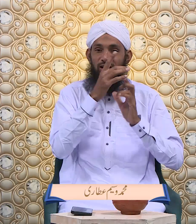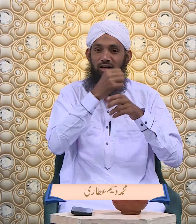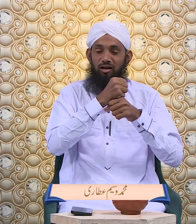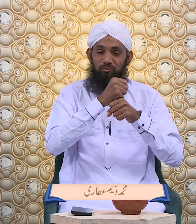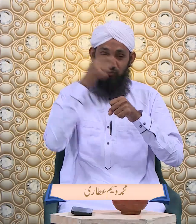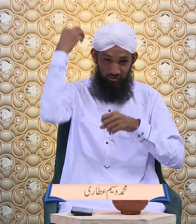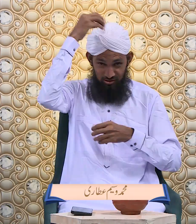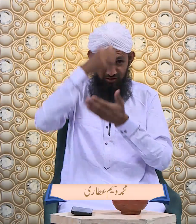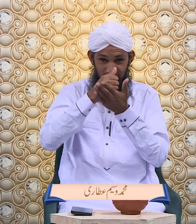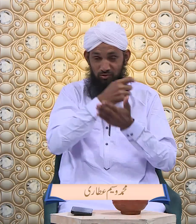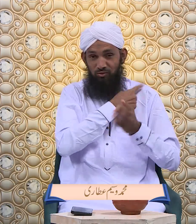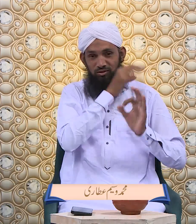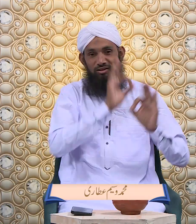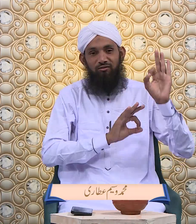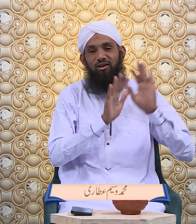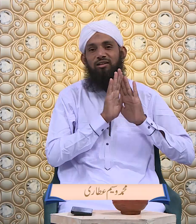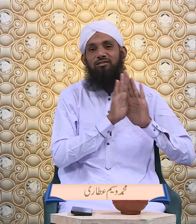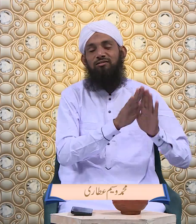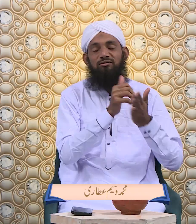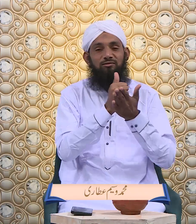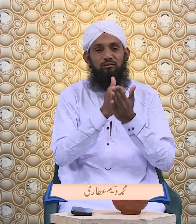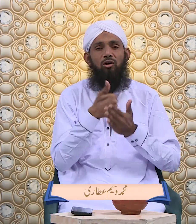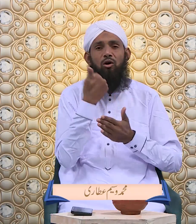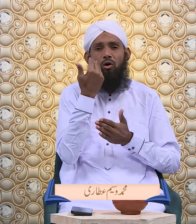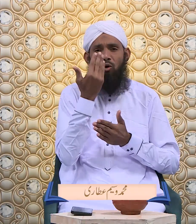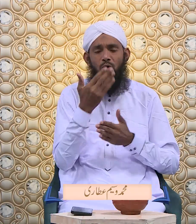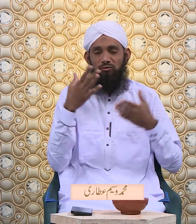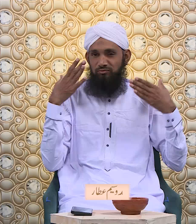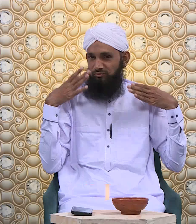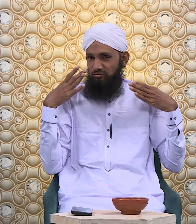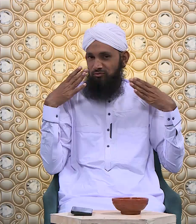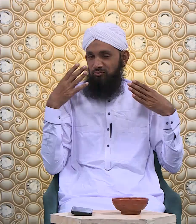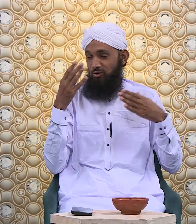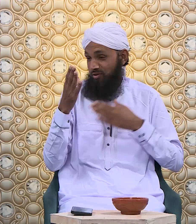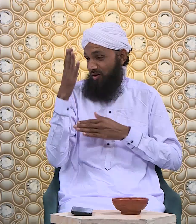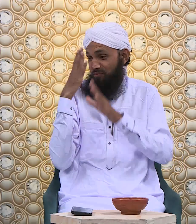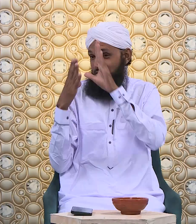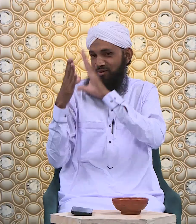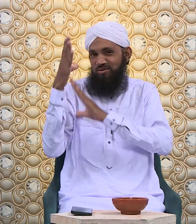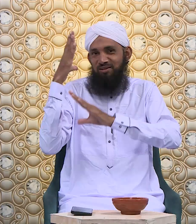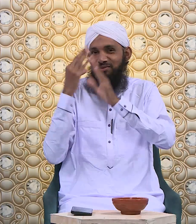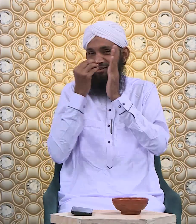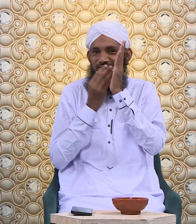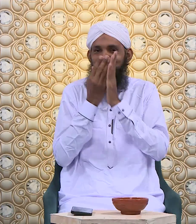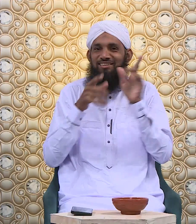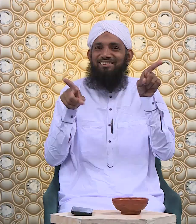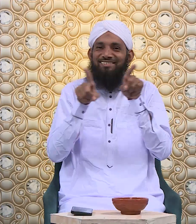صدقے ہمیں بھی گناہوں سے بچنے کی توفیق اتا فرمائے اور خوب خوب نیکیاں کر کے جنت میں ان نیک ہستیوں کا قرب اتا